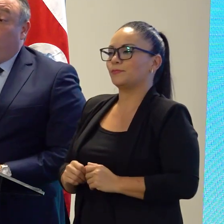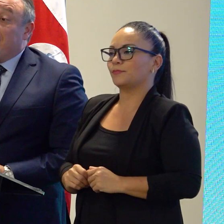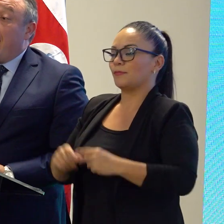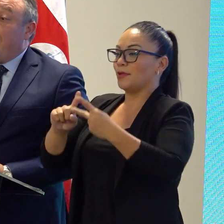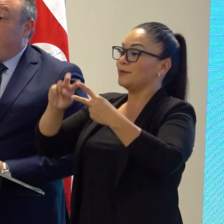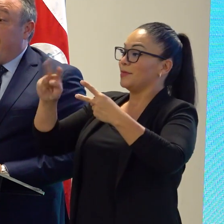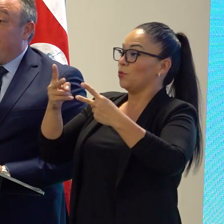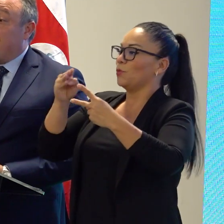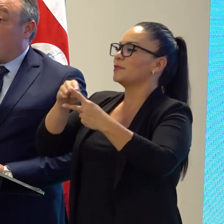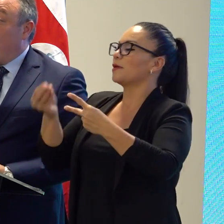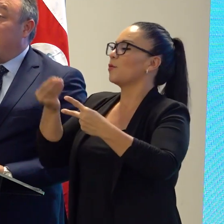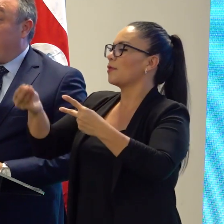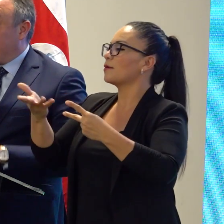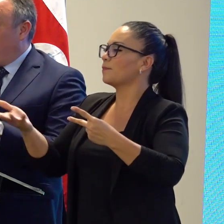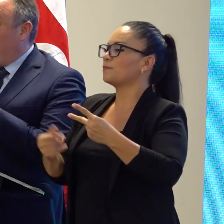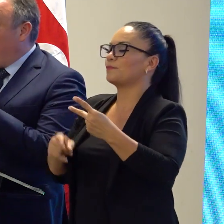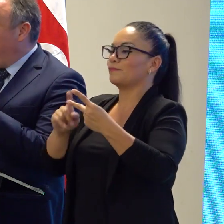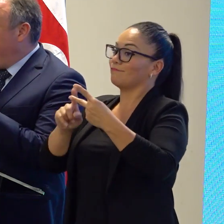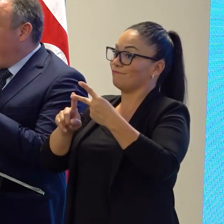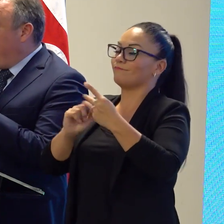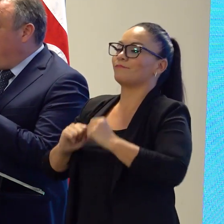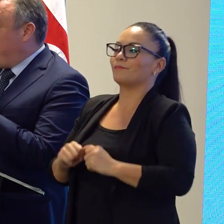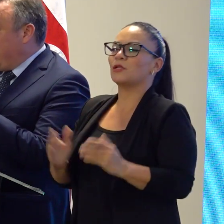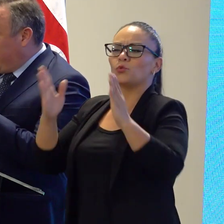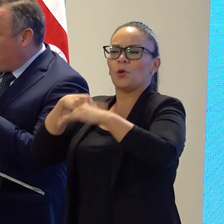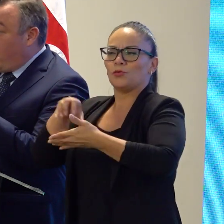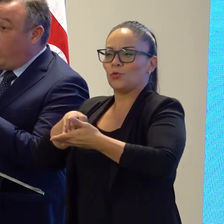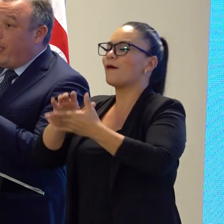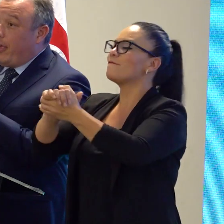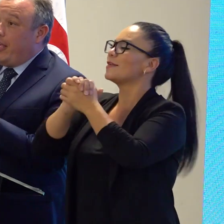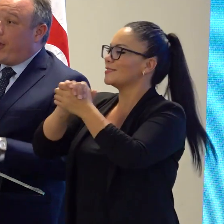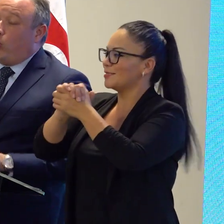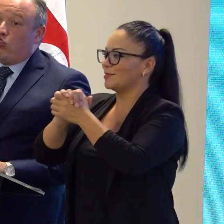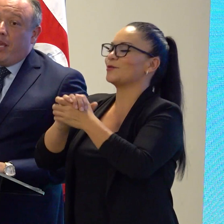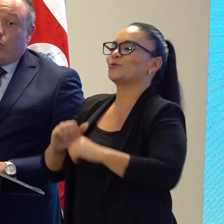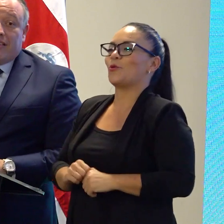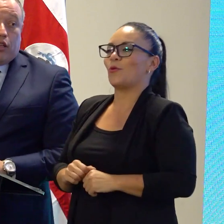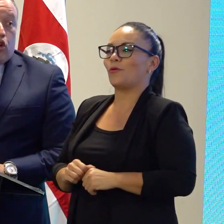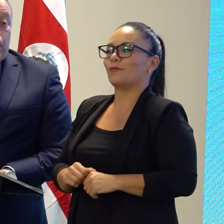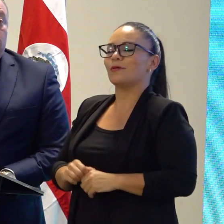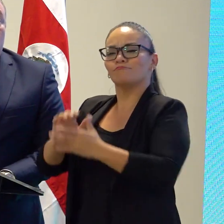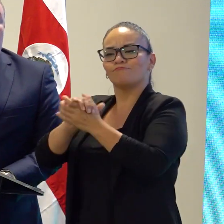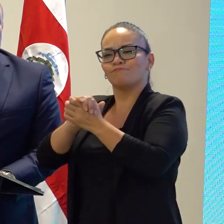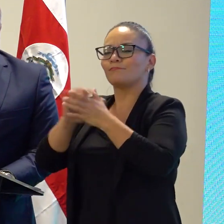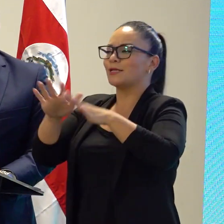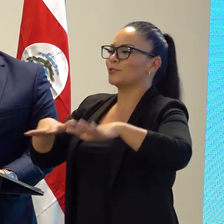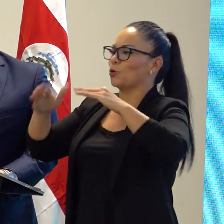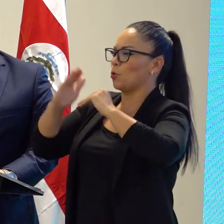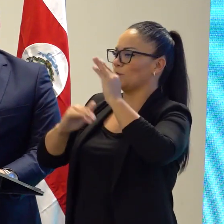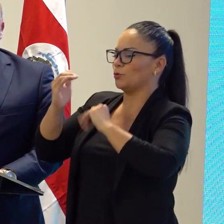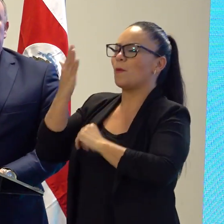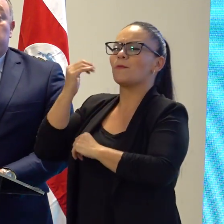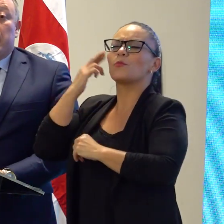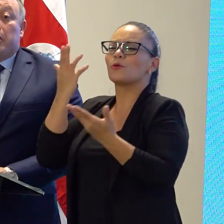el segundo mensaje es un mensaje sin duda alguna de felicitación y de reconocimiento al sector Porque